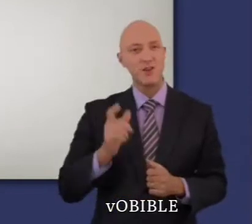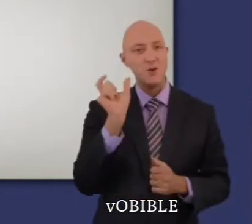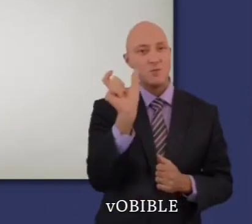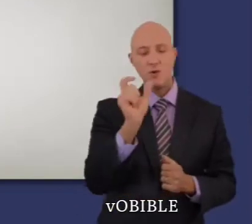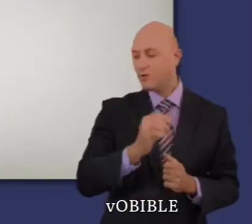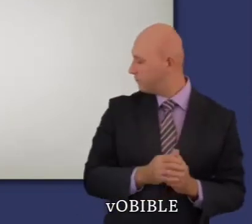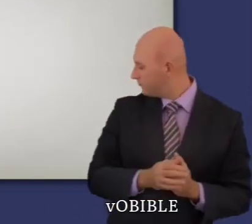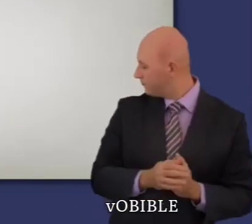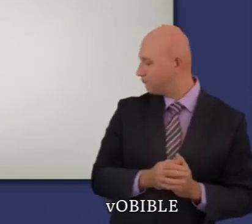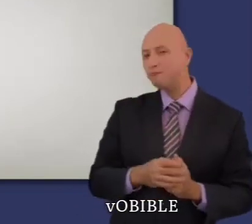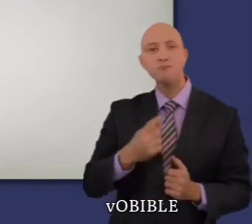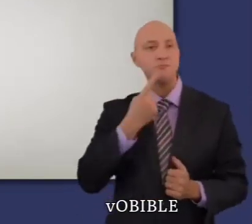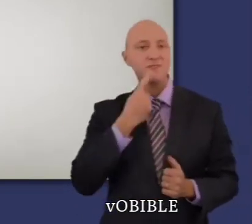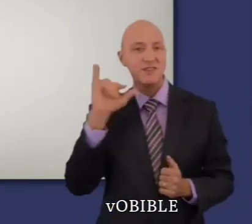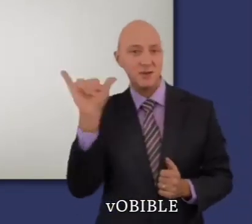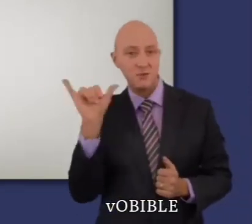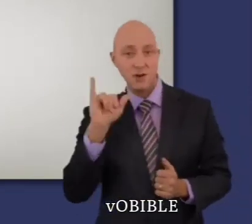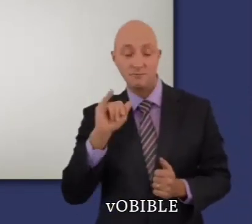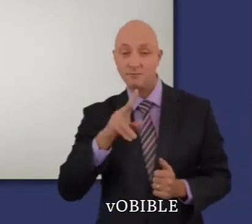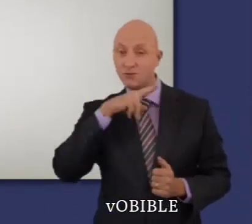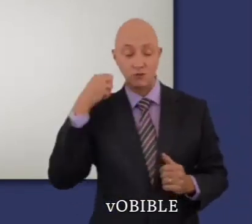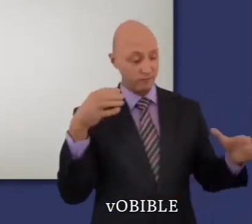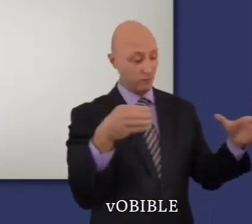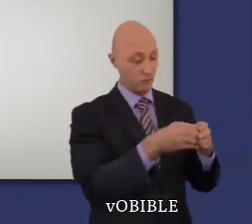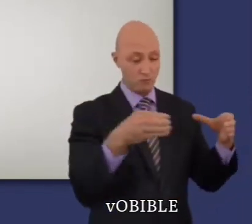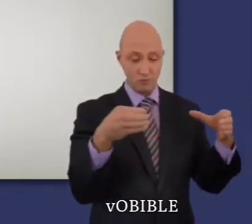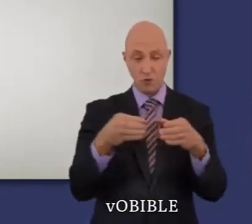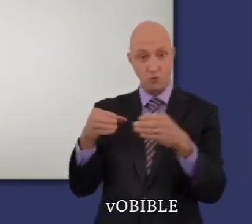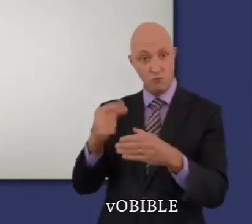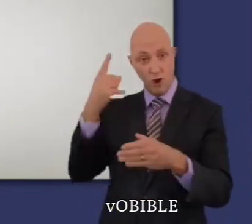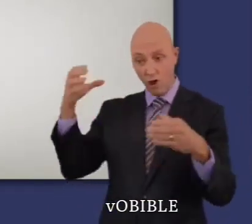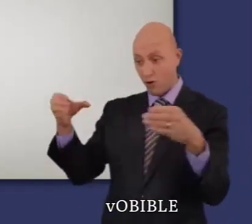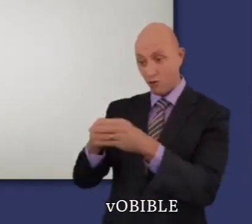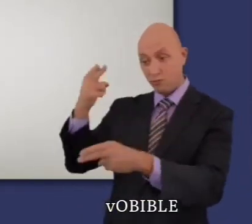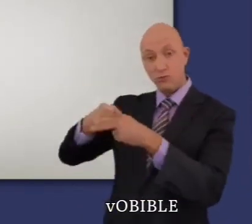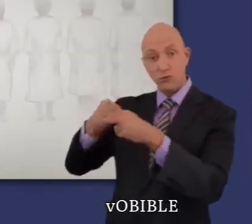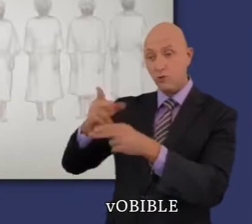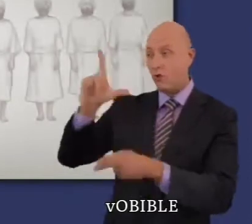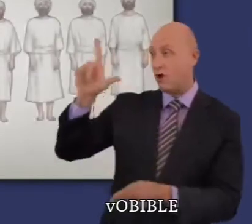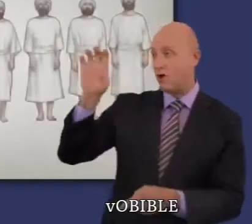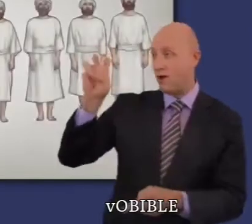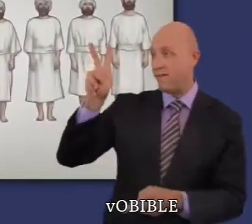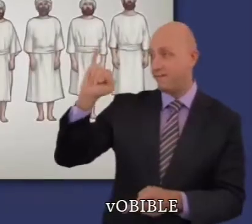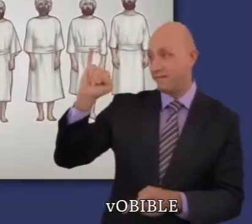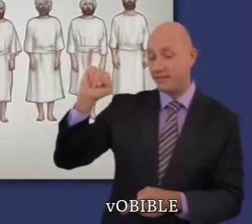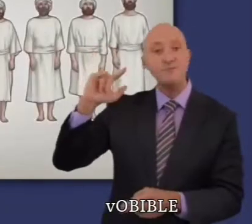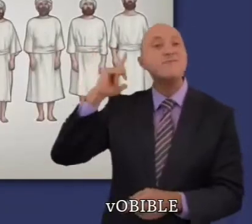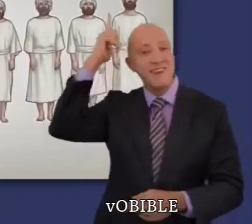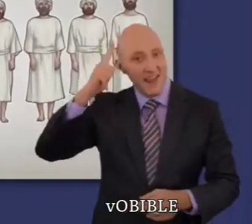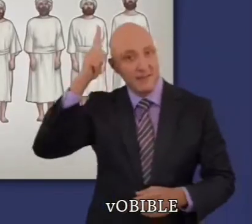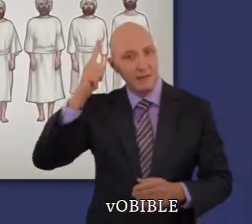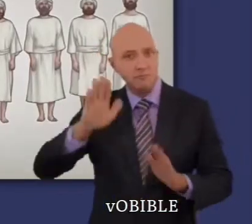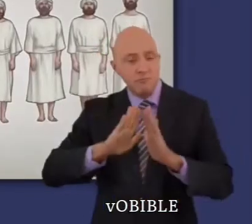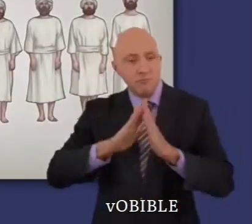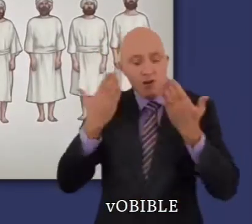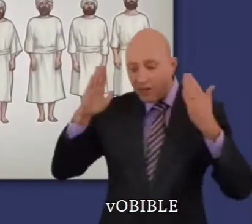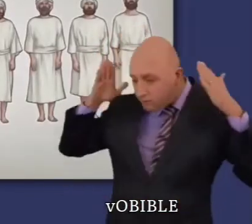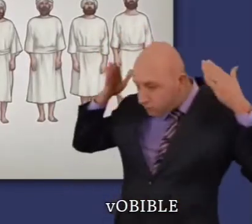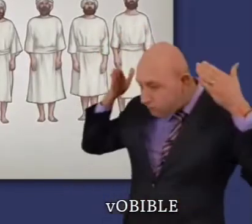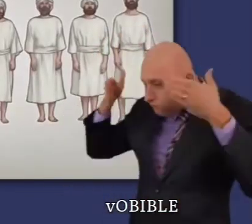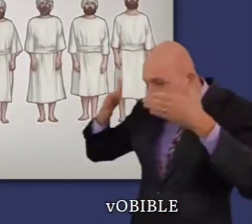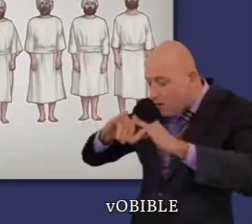Le nom Lévitique, qui est plus tard devenu le titre de ce livre, vient d'un mot grec qui signifie « relatif aux Lévites ».